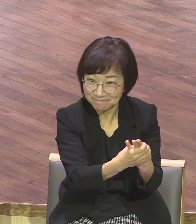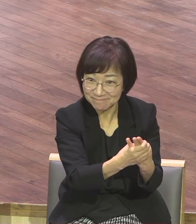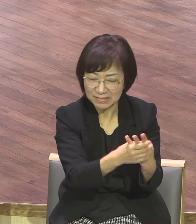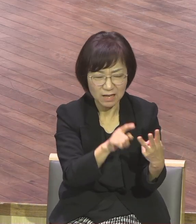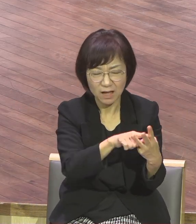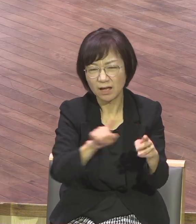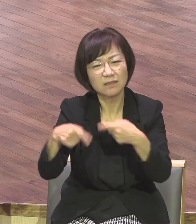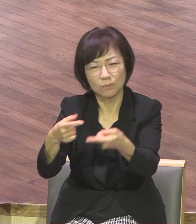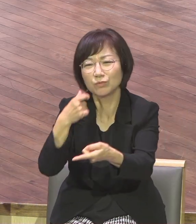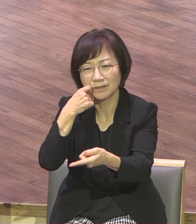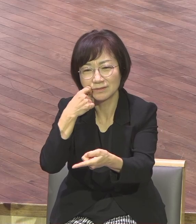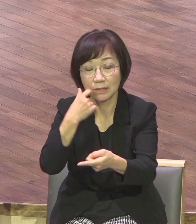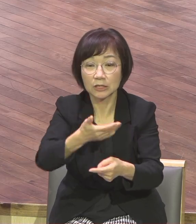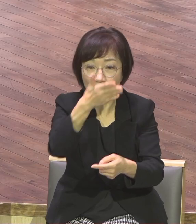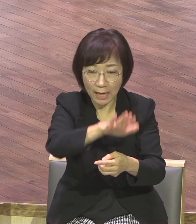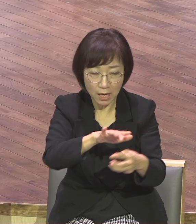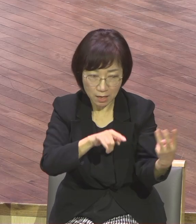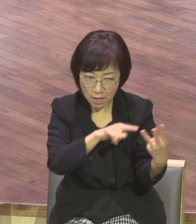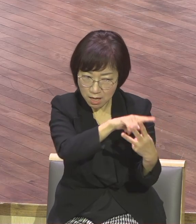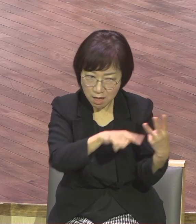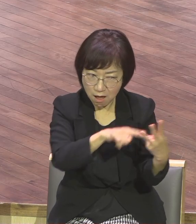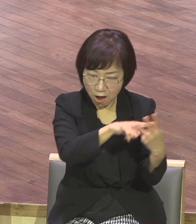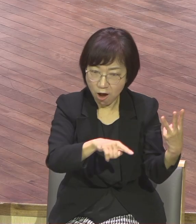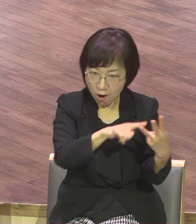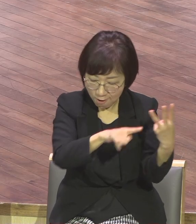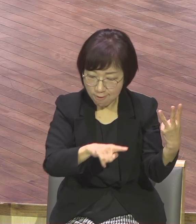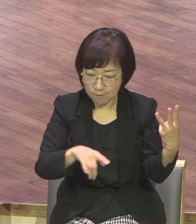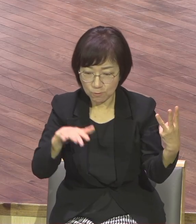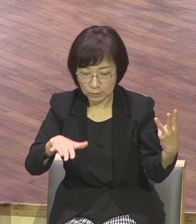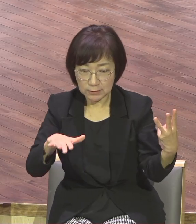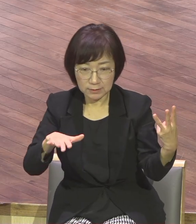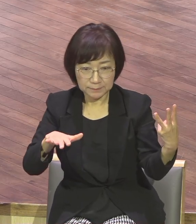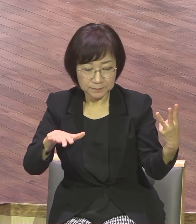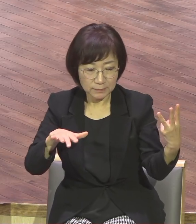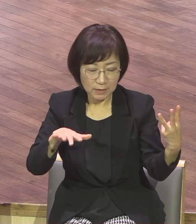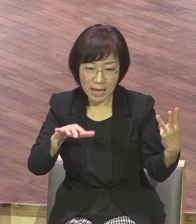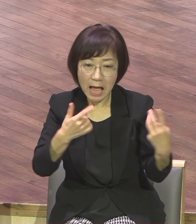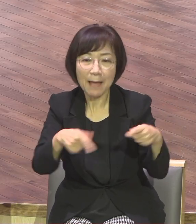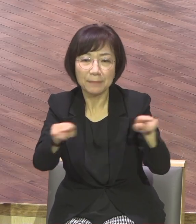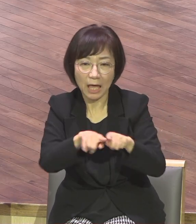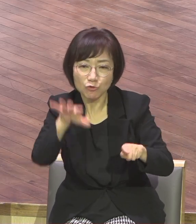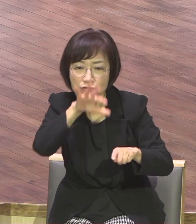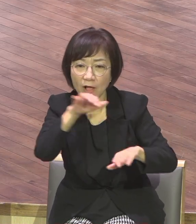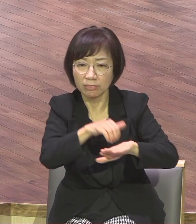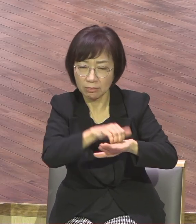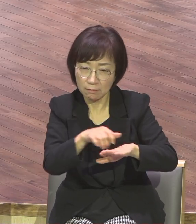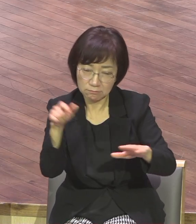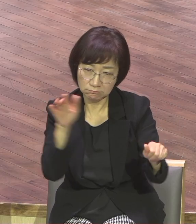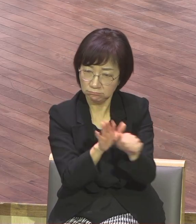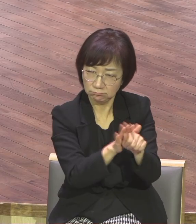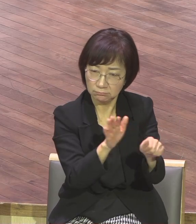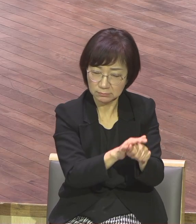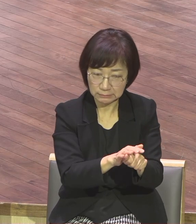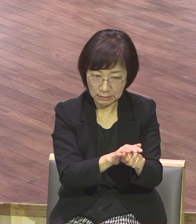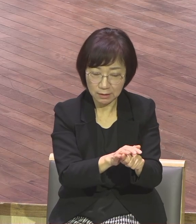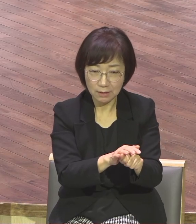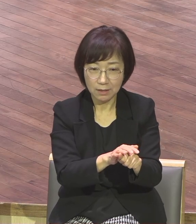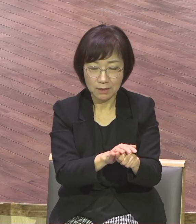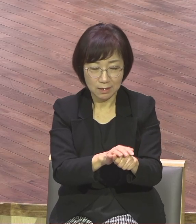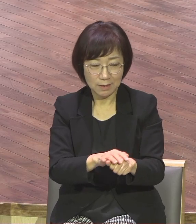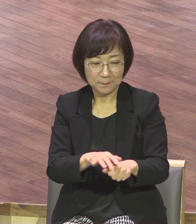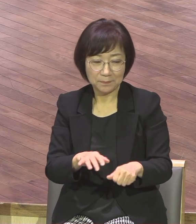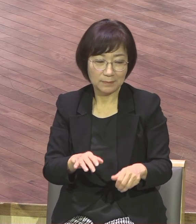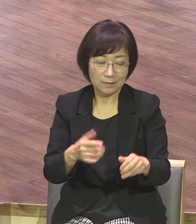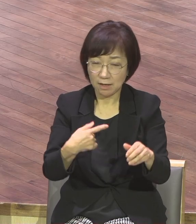이들도 자기 팀에서는 그래도 대단한 스타들인데 훈련 파트너 되어줬다니까요.